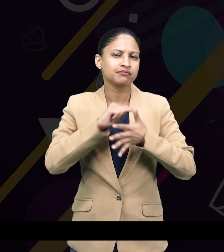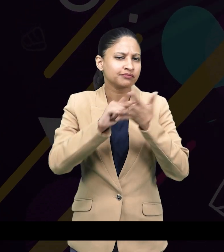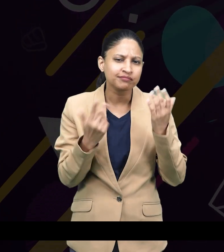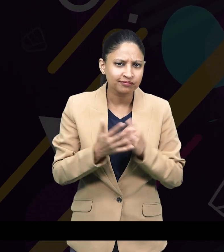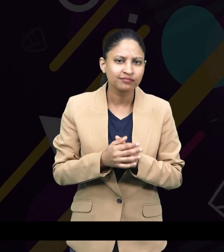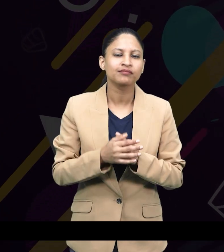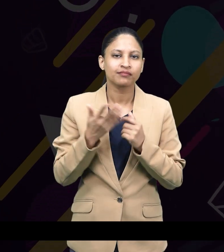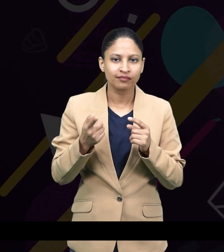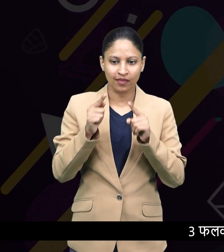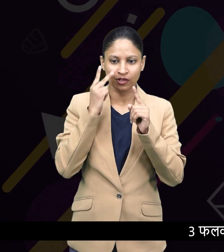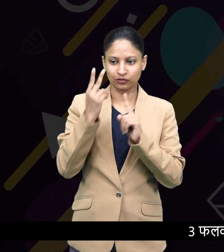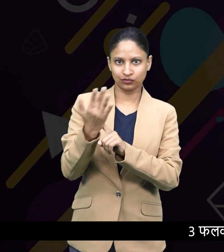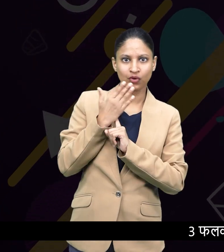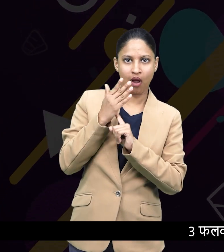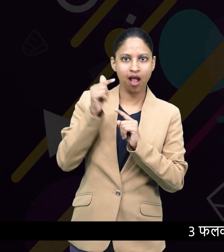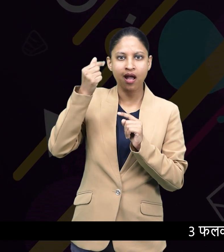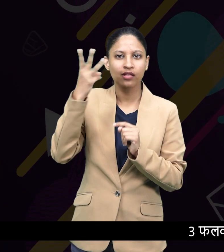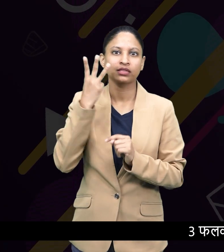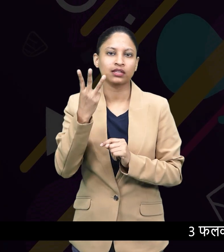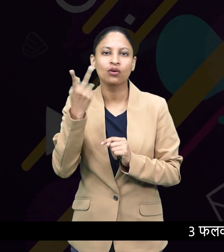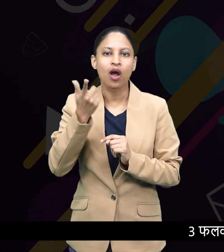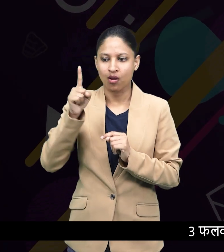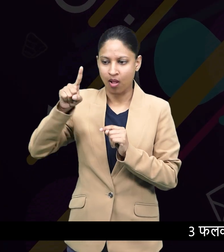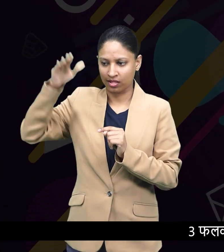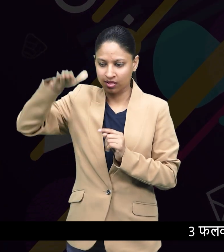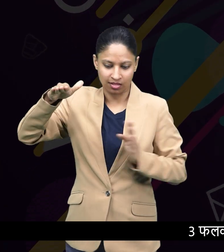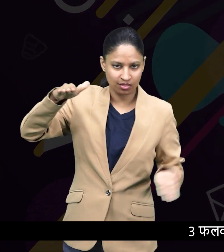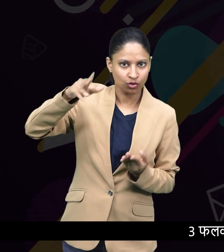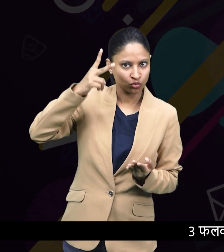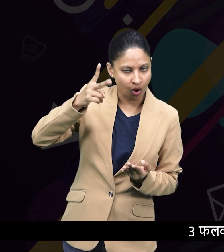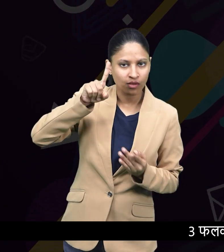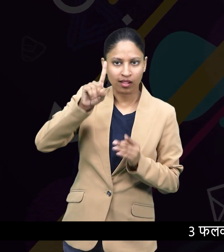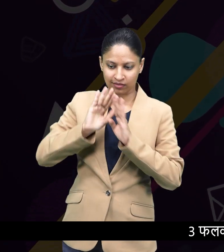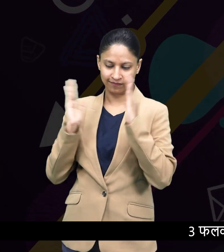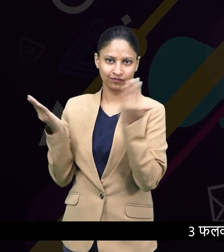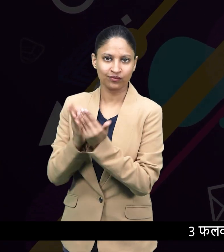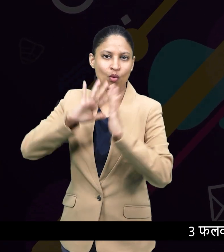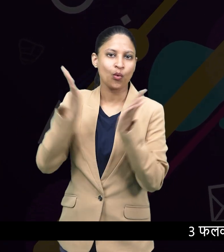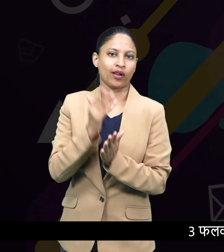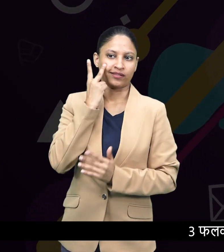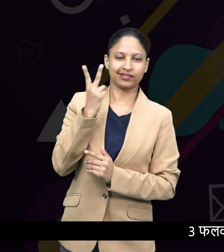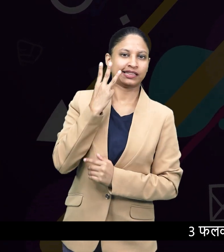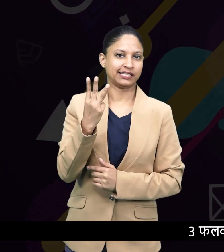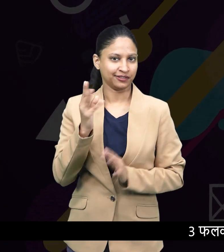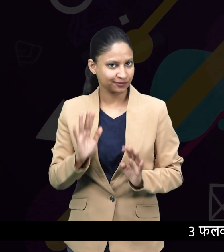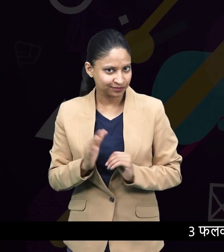इसमें होते हैं 3 फलक, 2 समतल और एक घुमावदार।